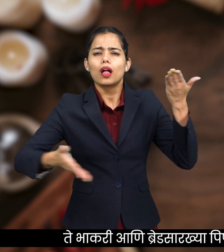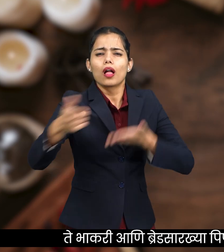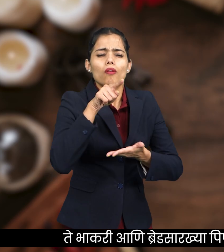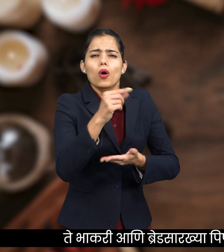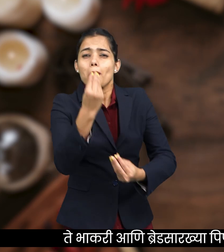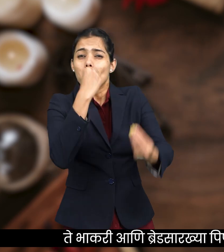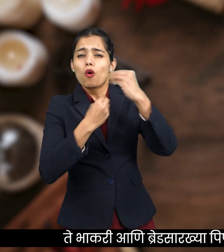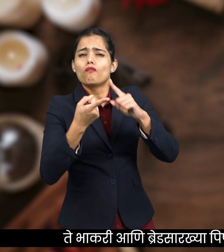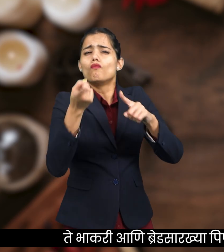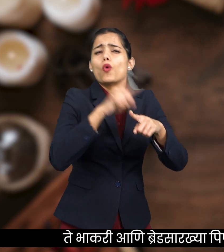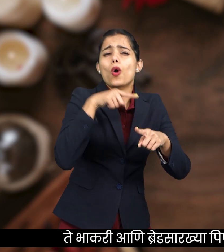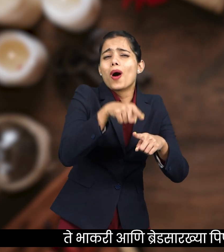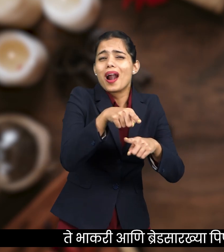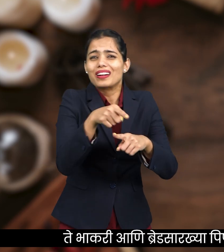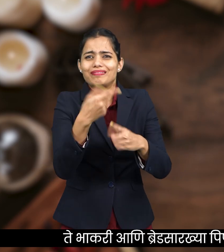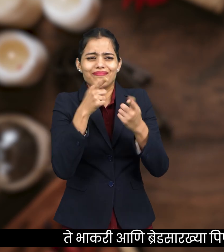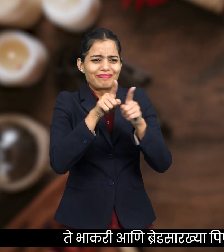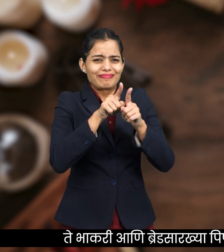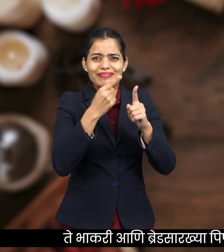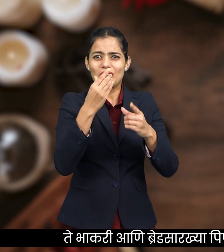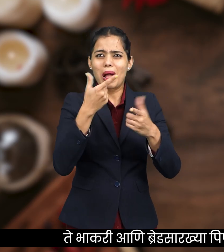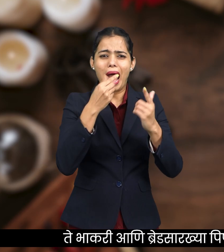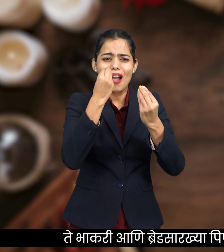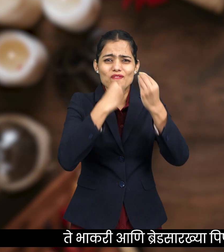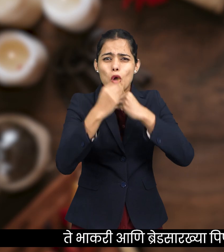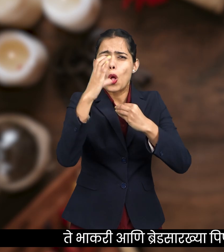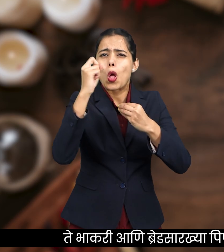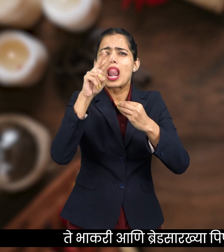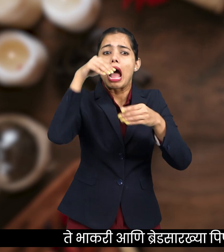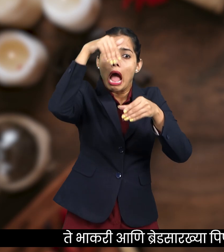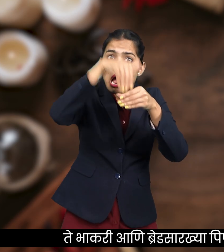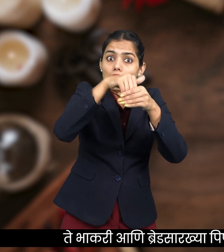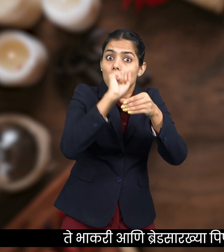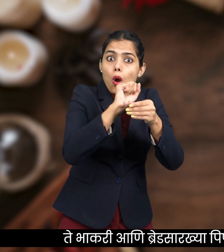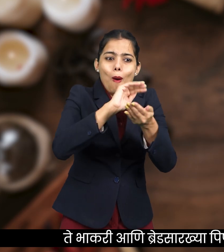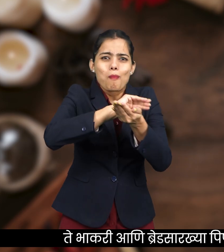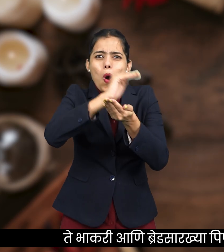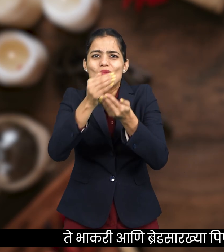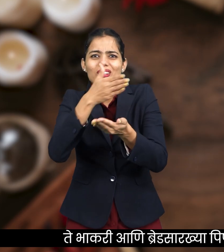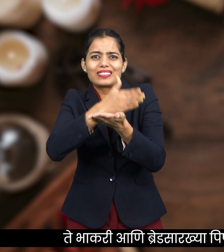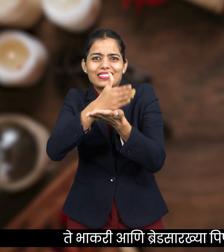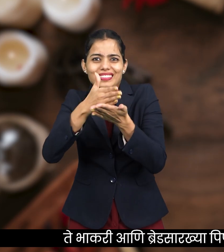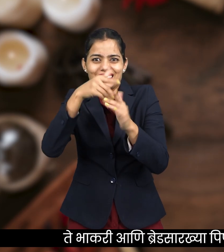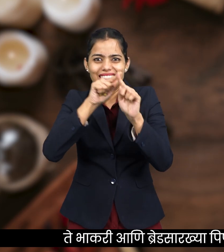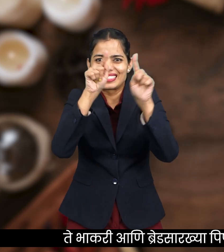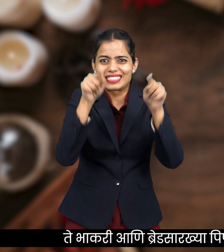ते भाकरी आणि ब्रेड सारख्या पिष्टमय पदार्थांपासून अन्न मिळवतात.